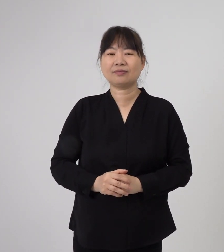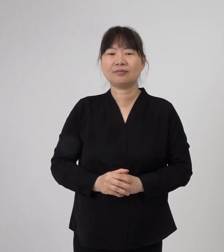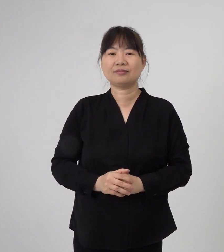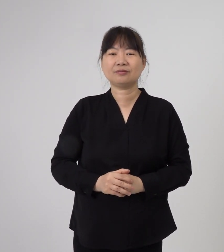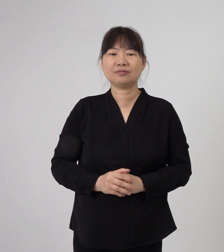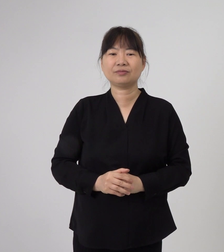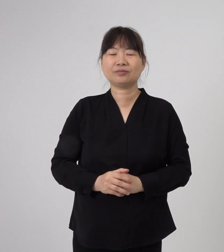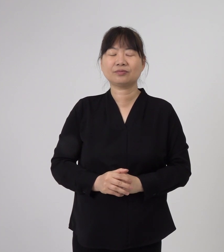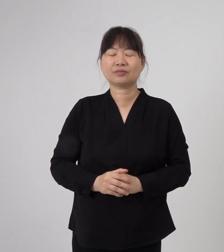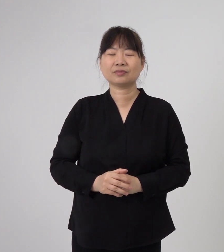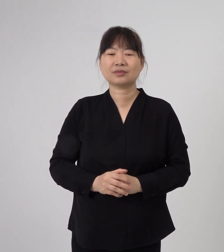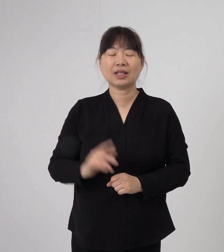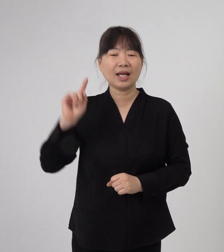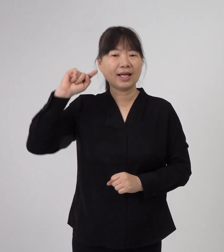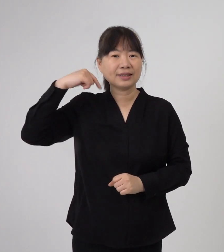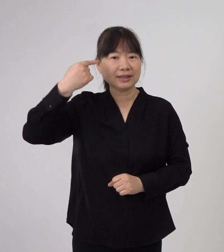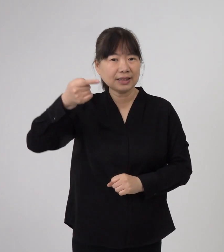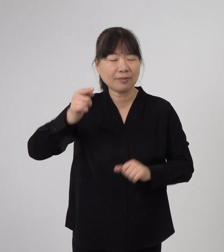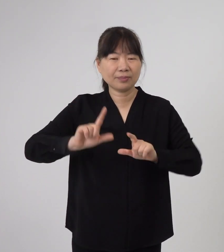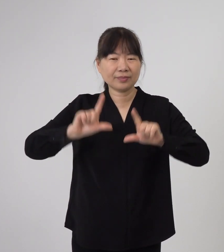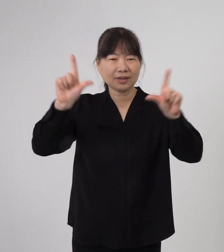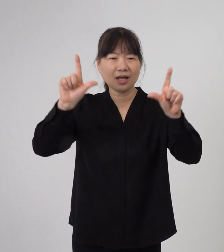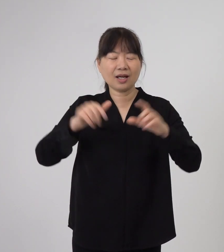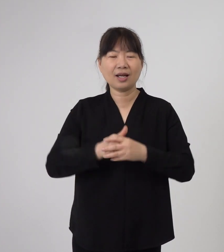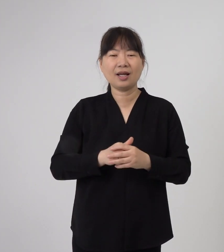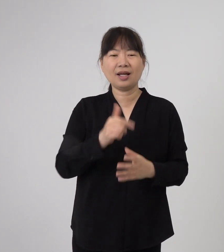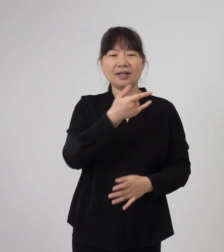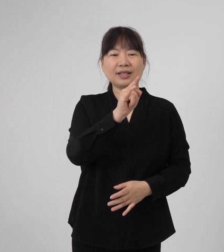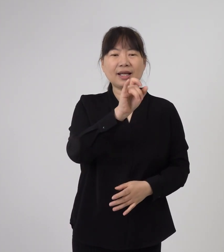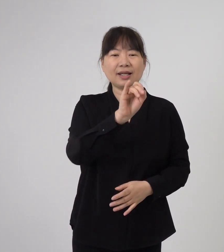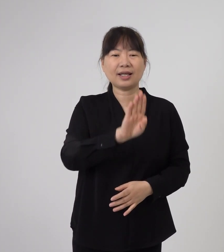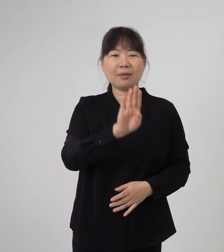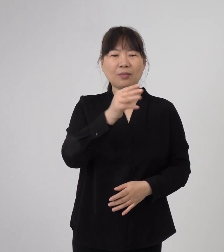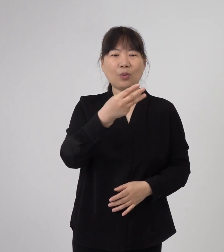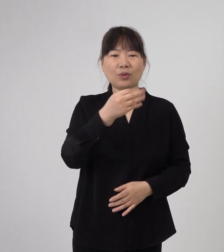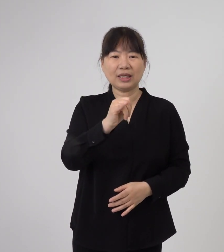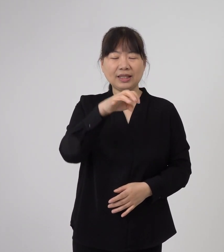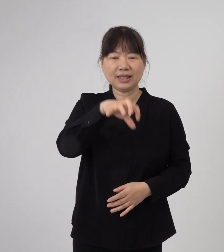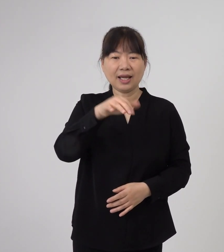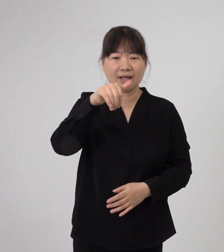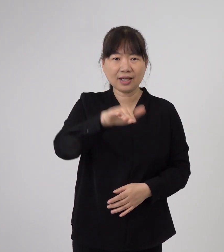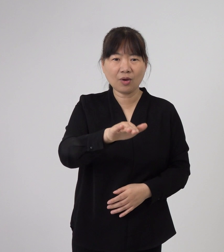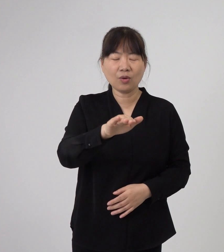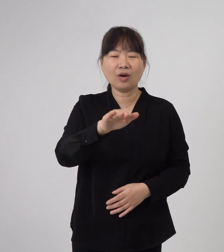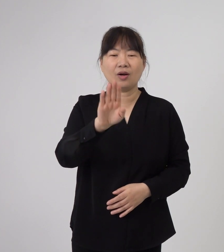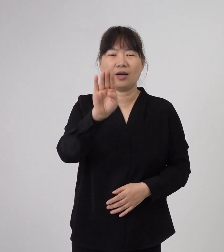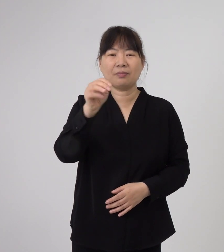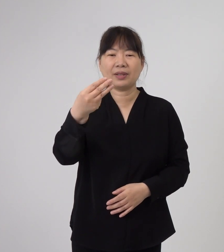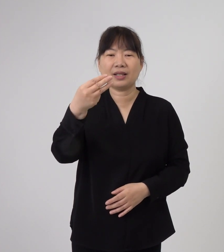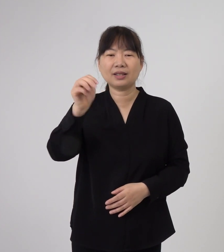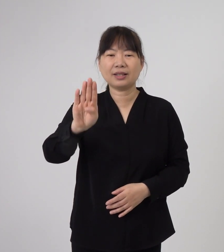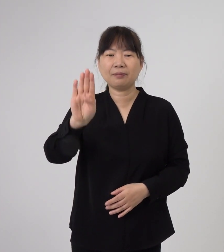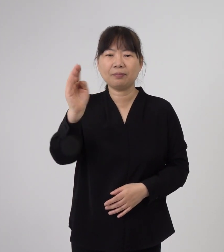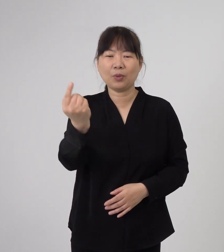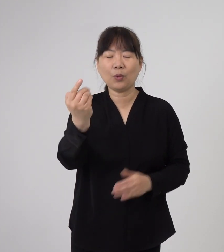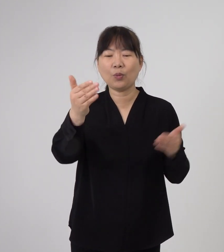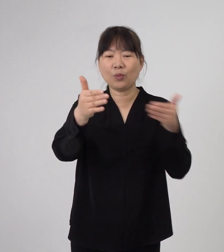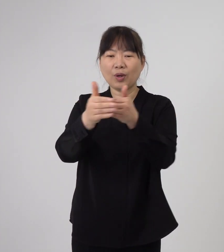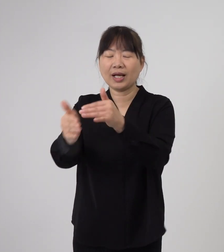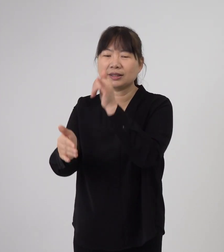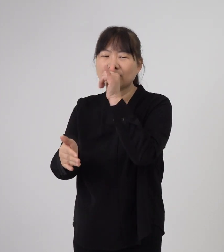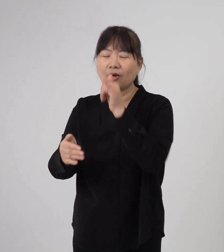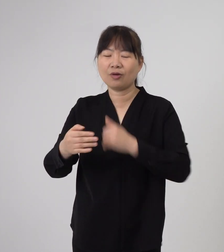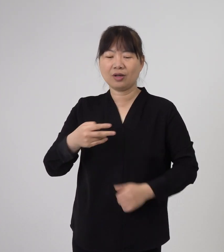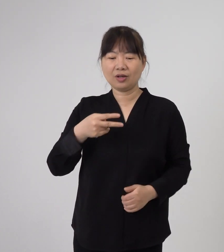하면, 이튿날 네아폴리로 가고 거기서 빌립보에 이르니, 여러분